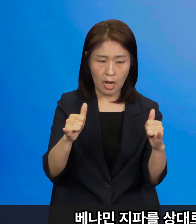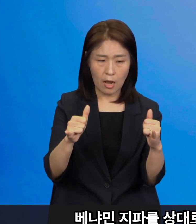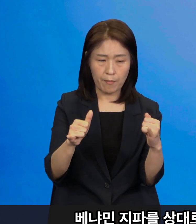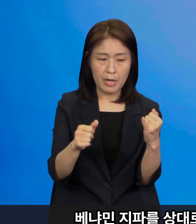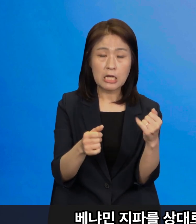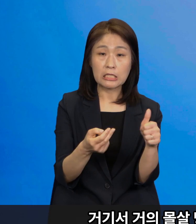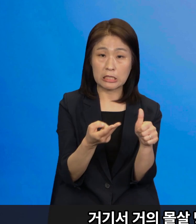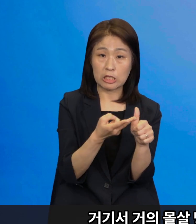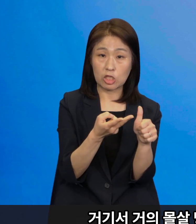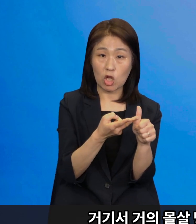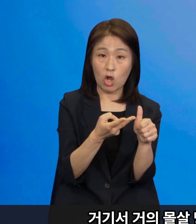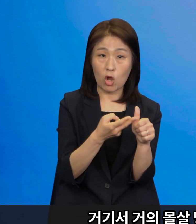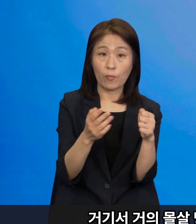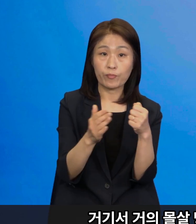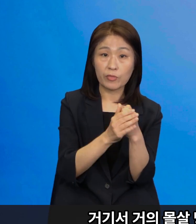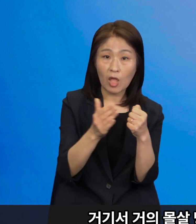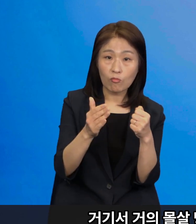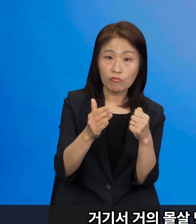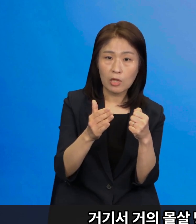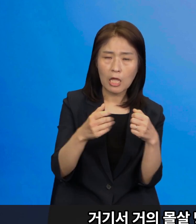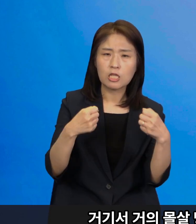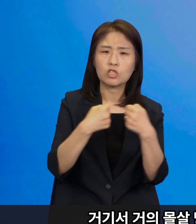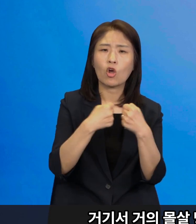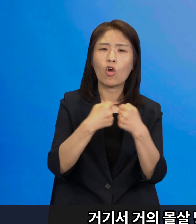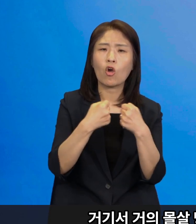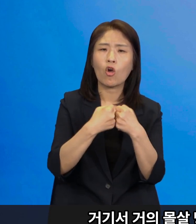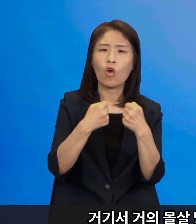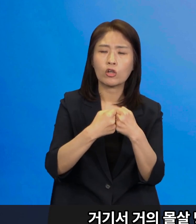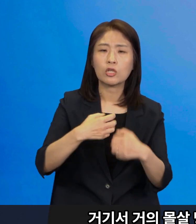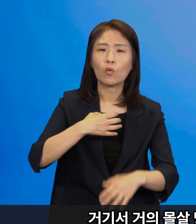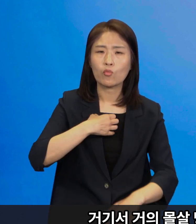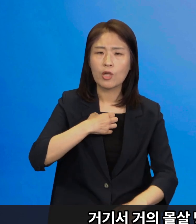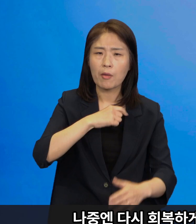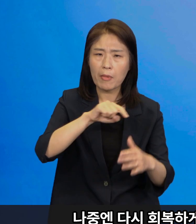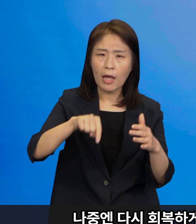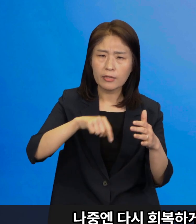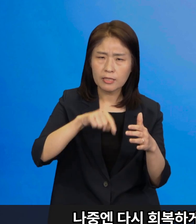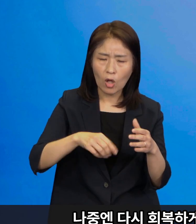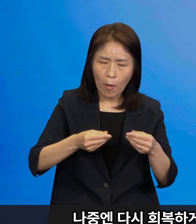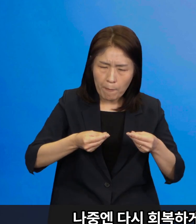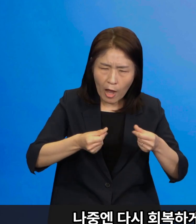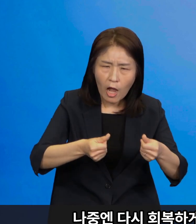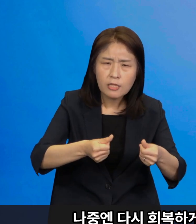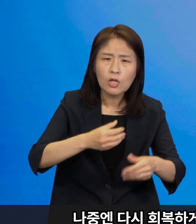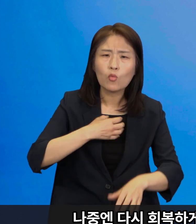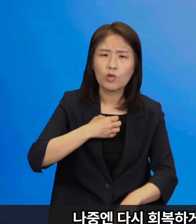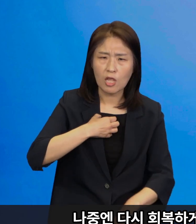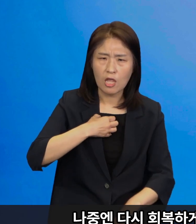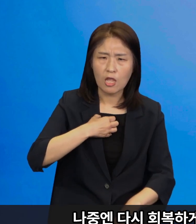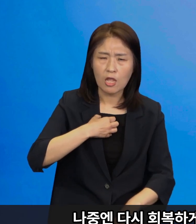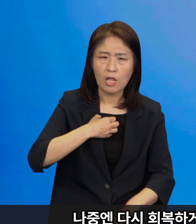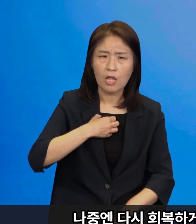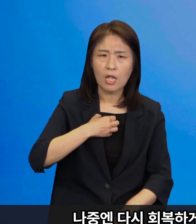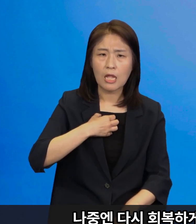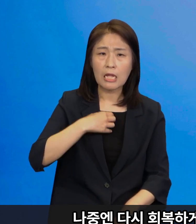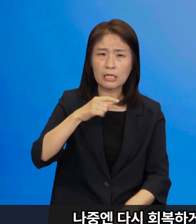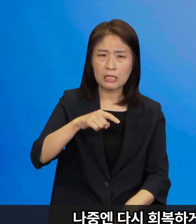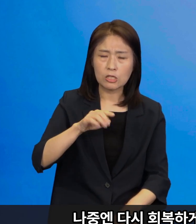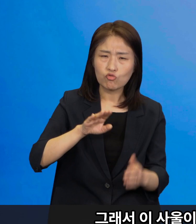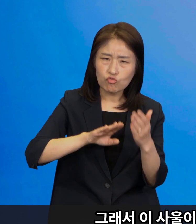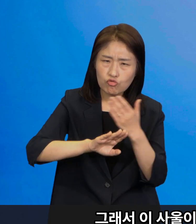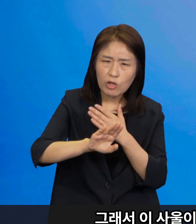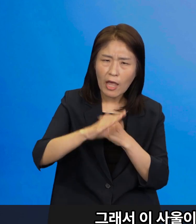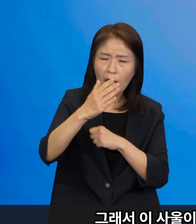전쟁이 벌어집니다. 거기에서 거의 몰살당할 뻔했다가 겨우 살아남아서 나중엔 다시 회복하게 된 이 지파가 베냐민